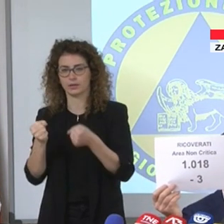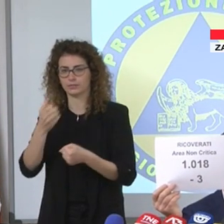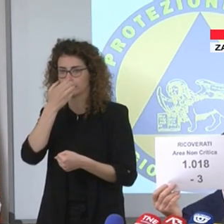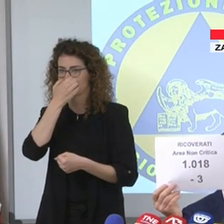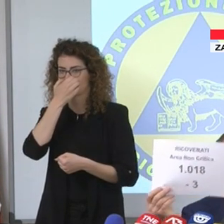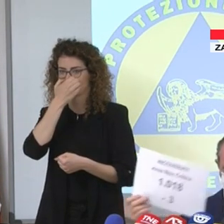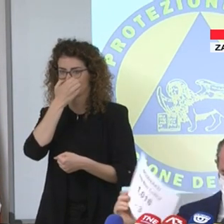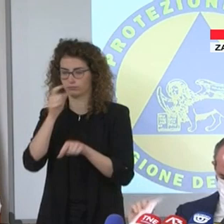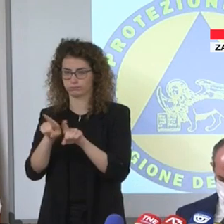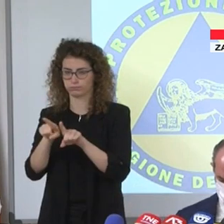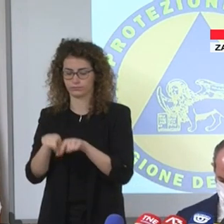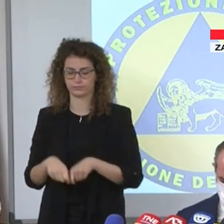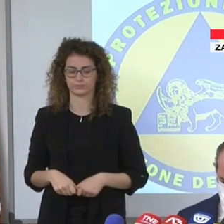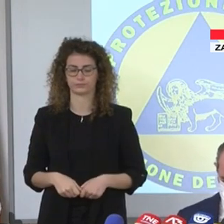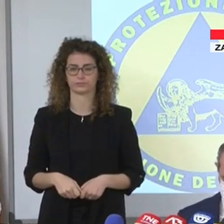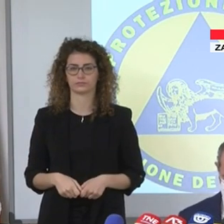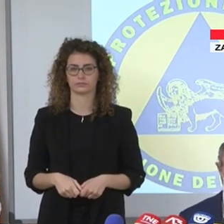invariato.